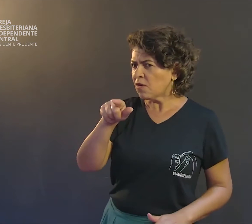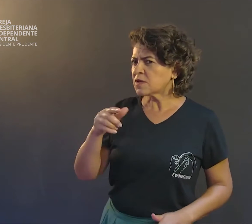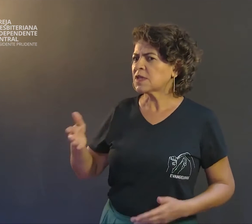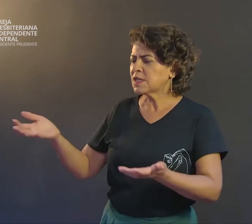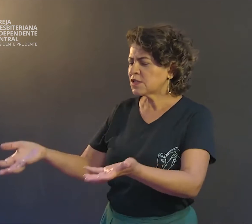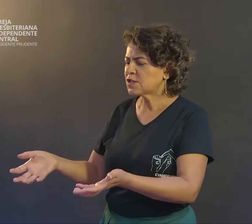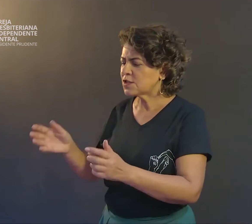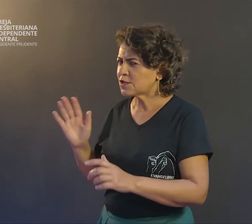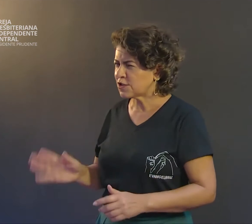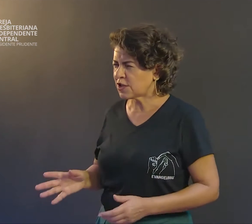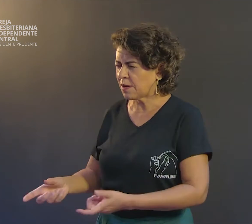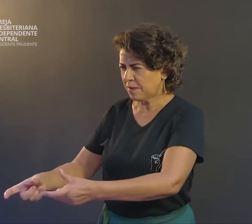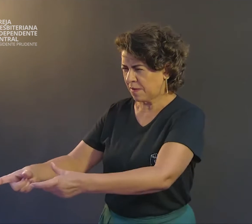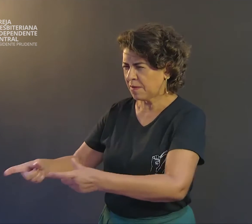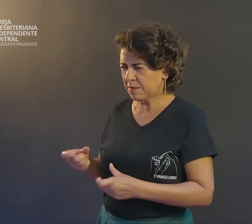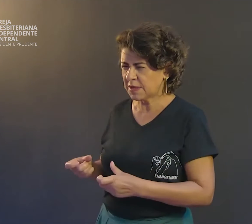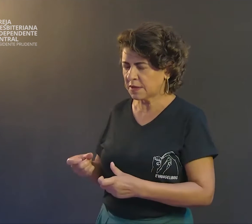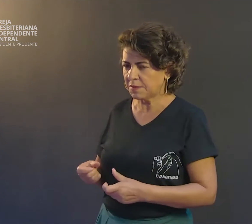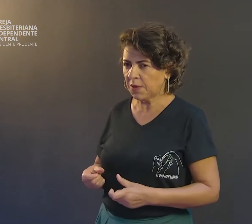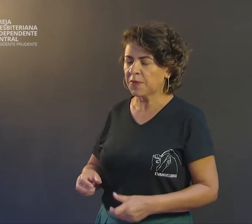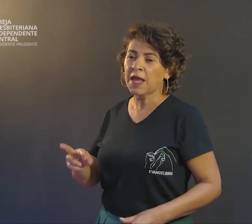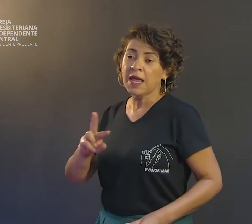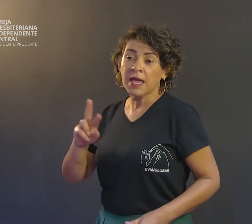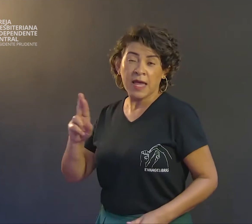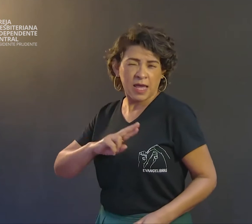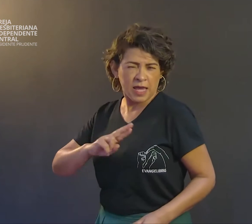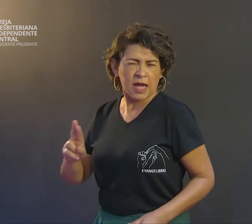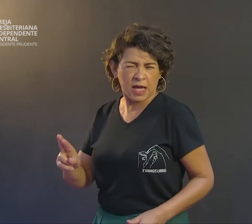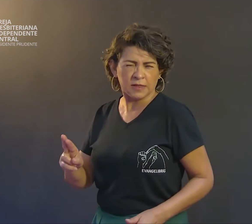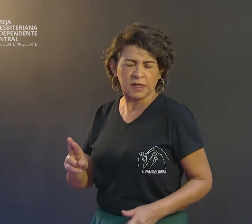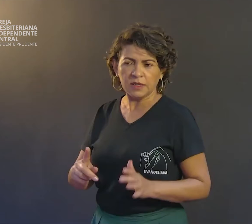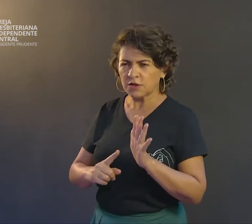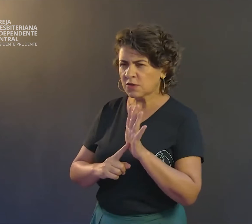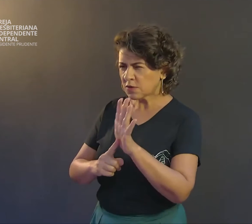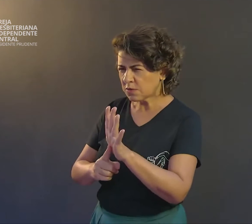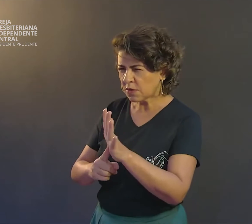as religiões à sua volta distorcem o conceito de pecado?